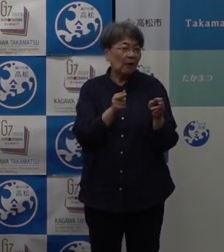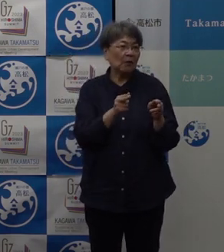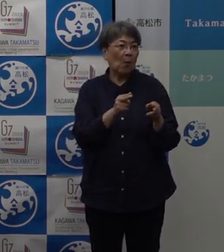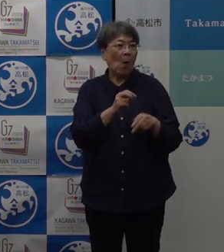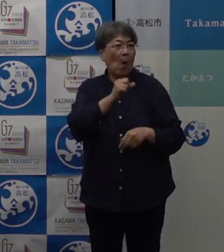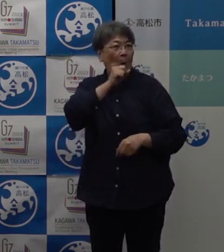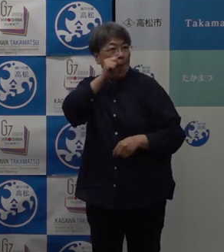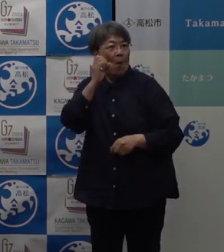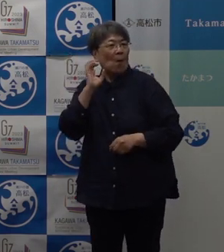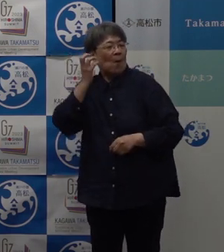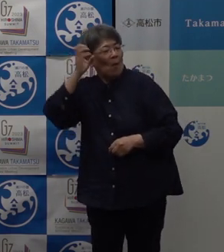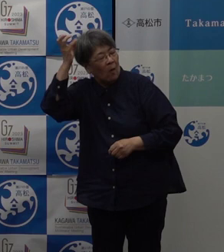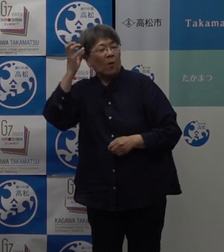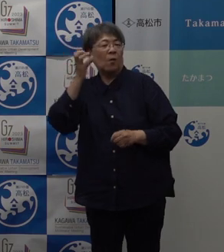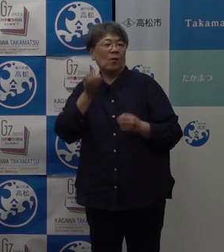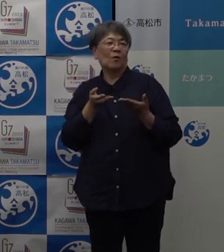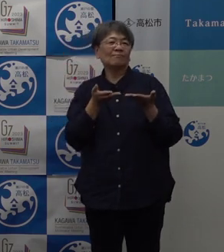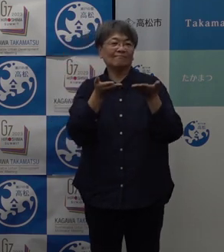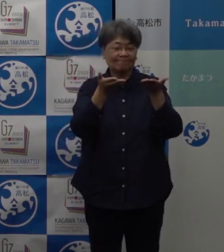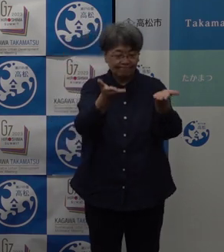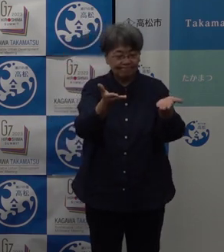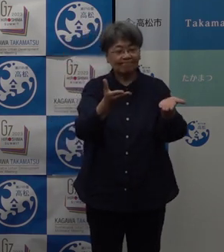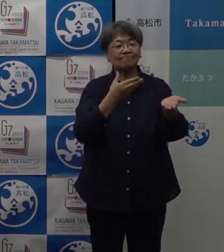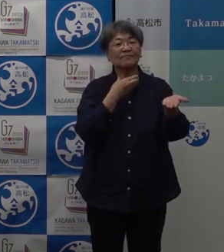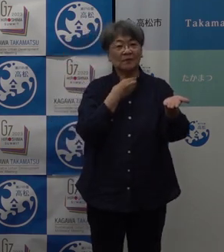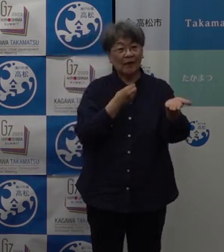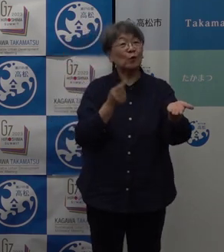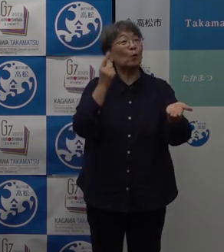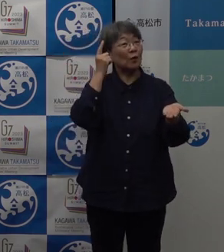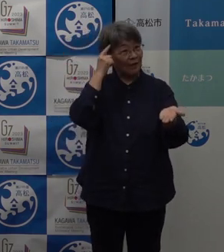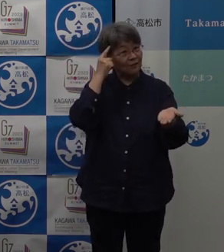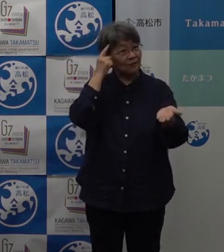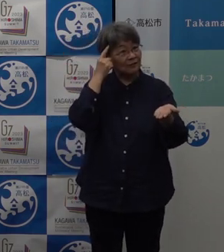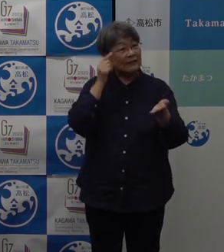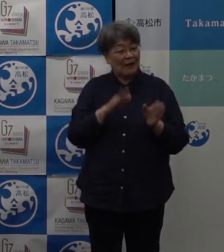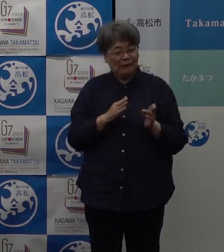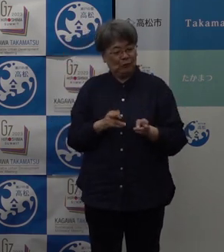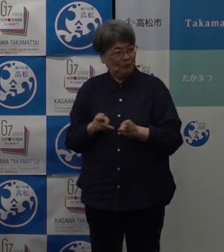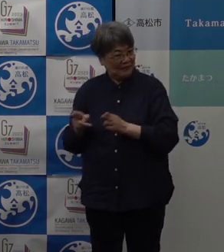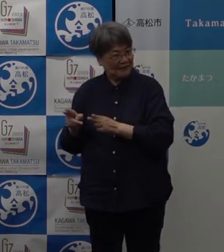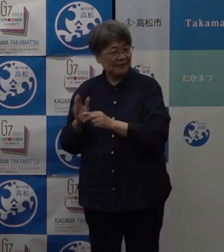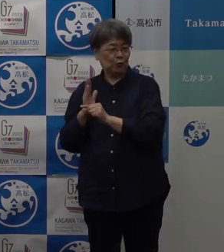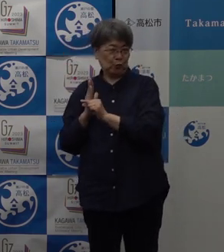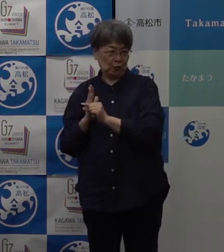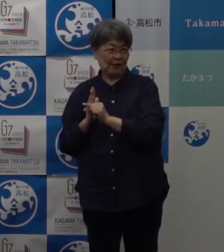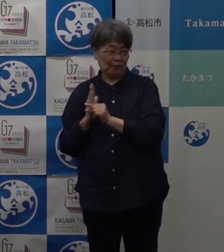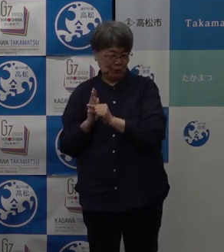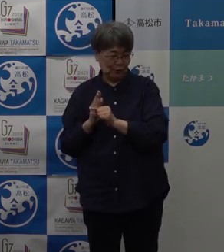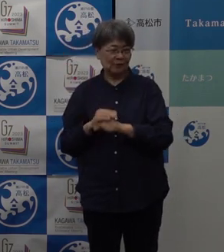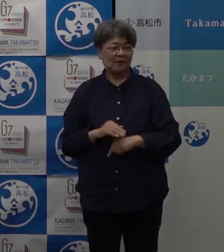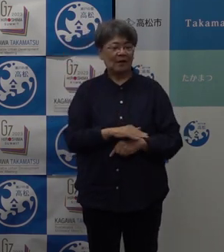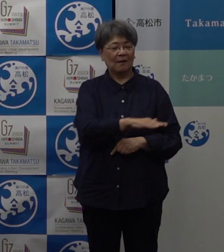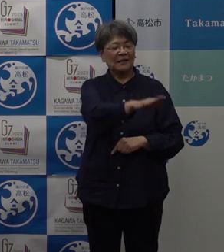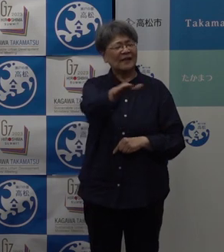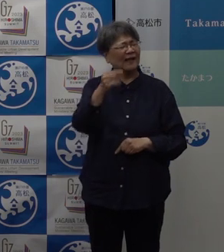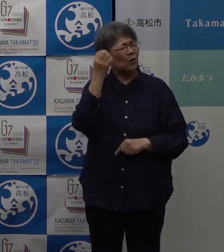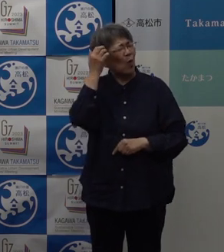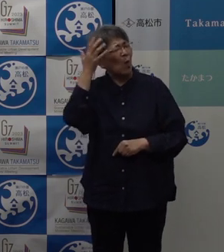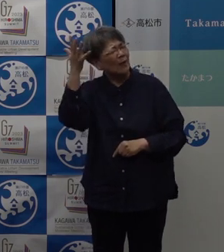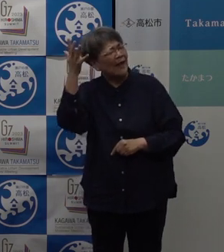ものにしたいということでございますので、準備を進めてまいって、思い出に